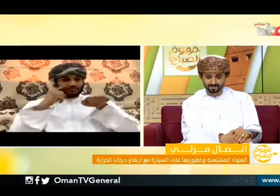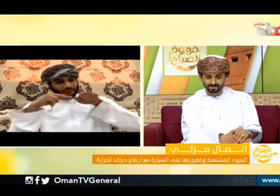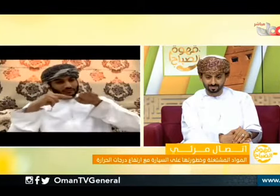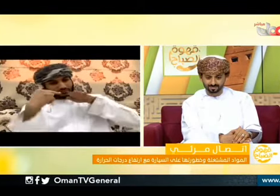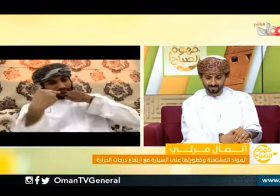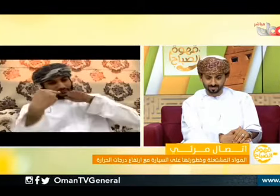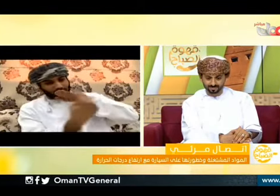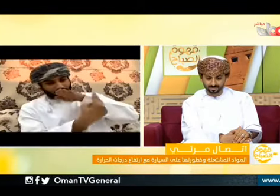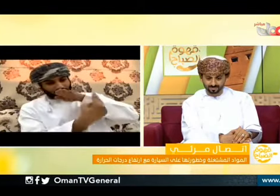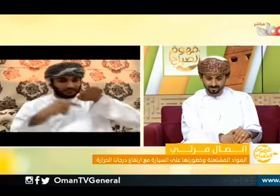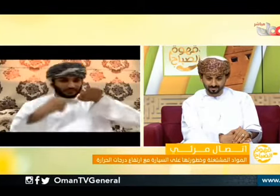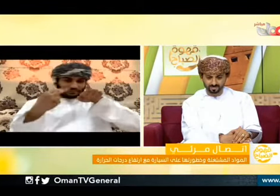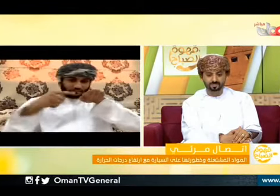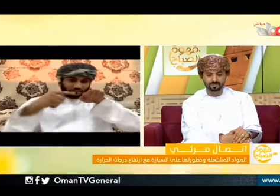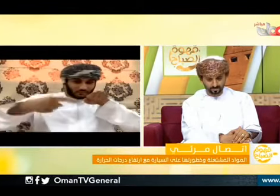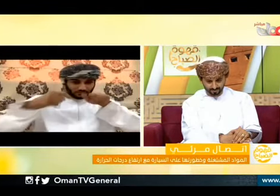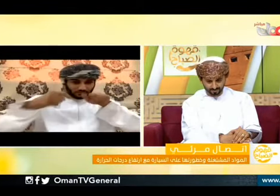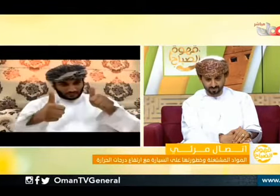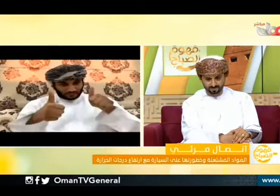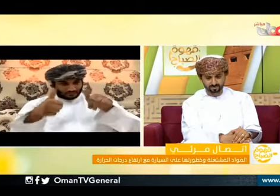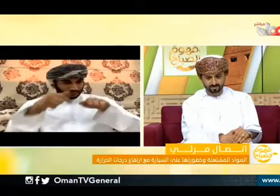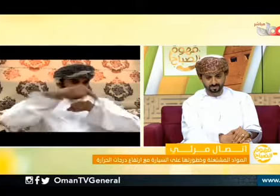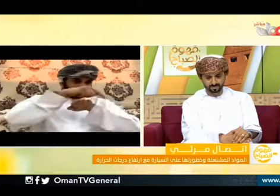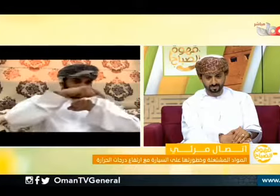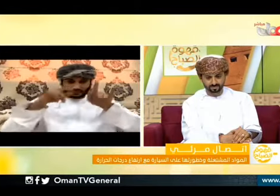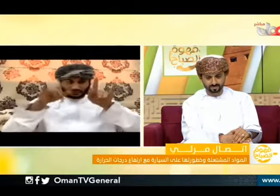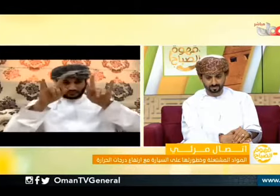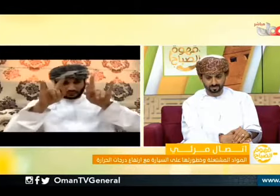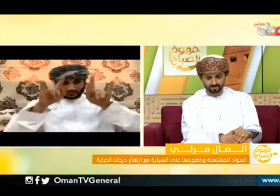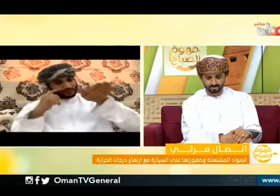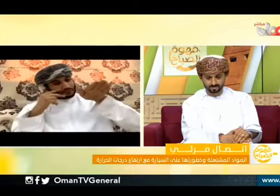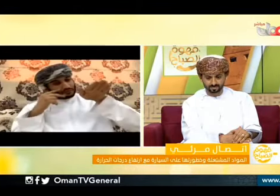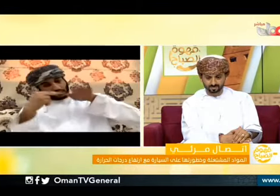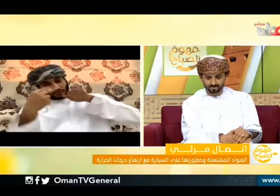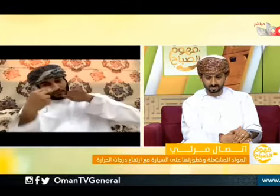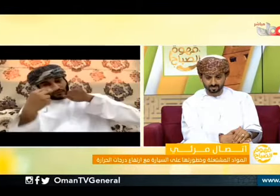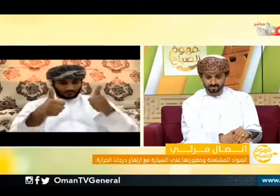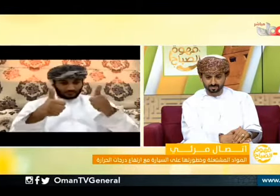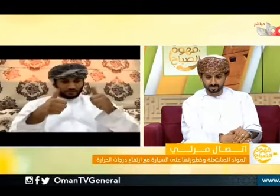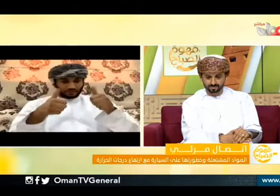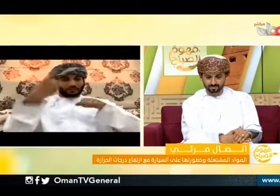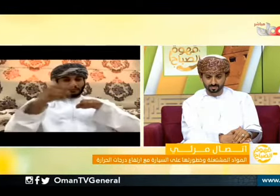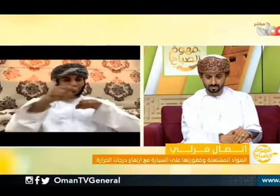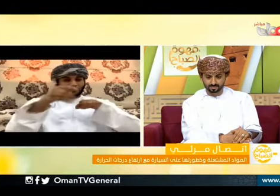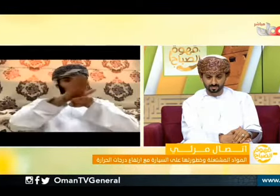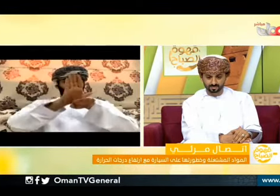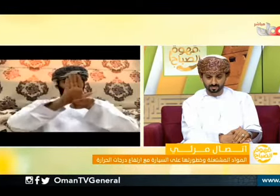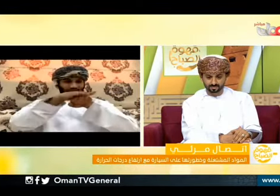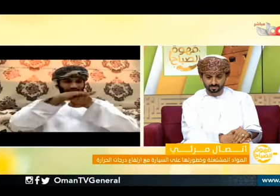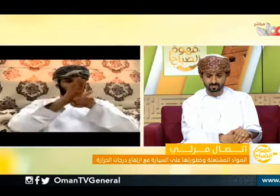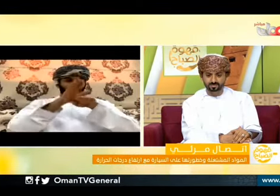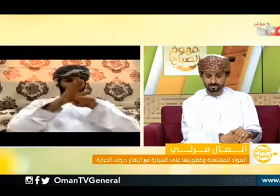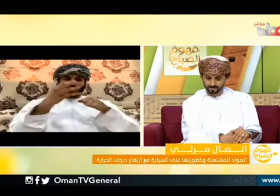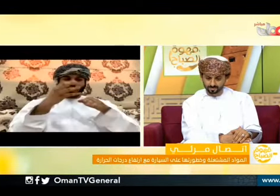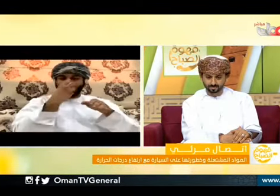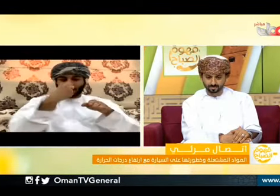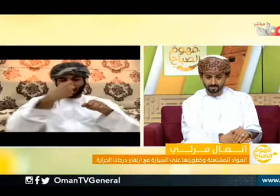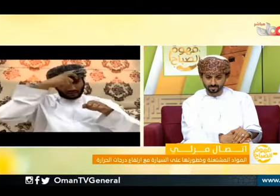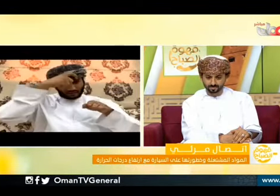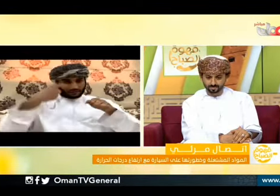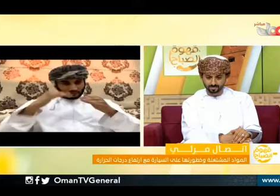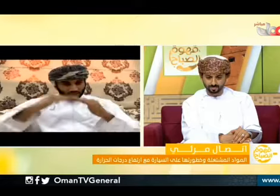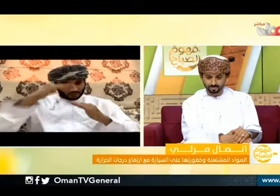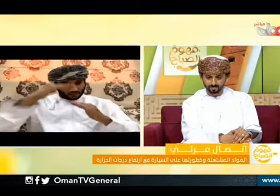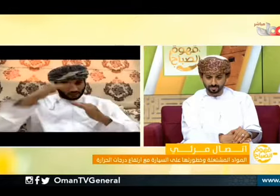هل هي مناسبة، هل يحتاج إلى تبديل أو لا، نلقي نظرة سريعة. بعدها نلقي نظرة